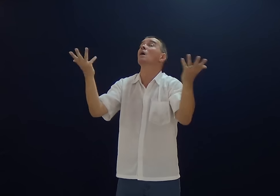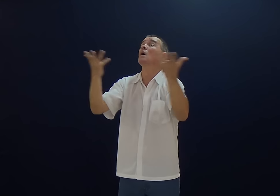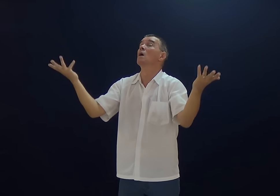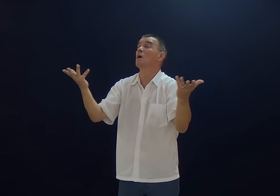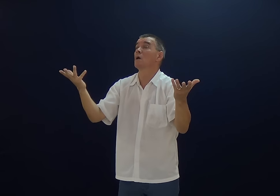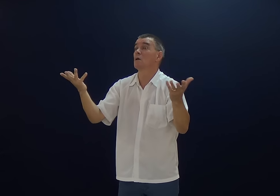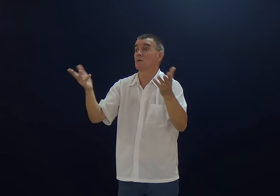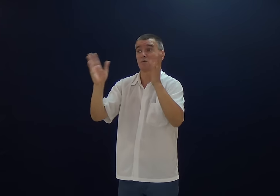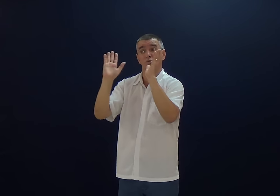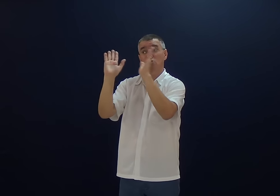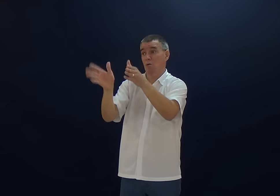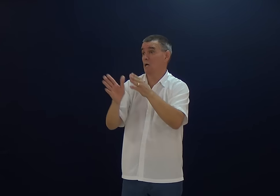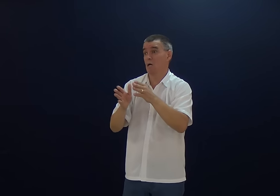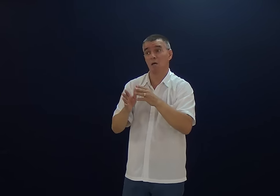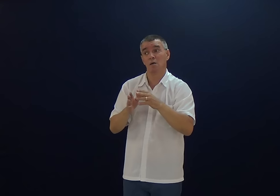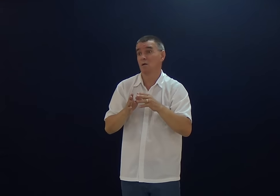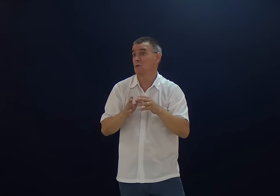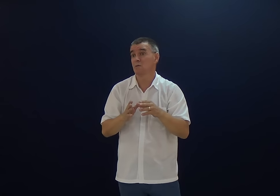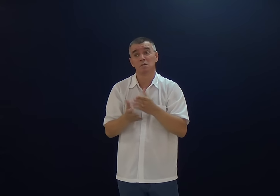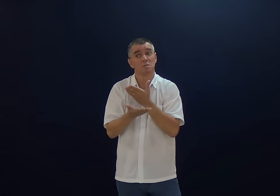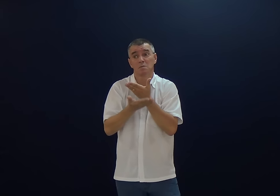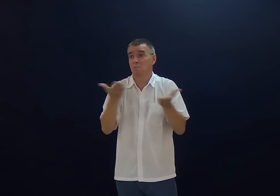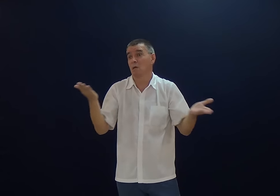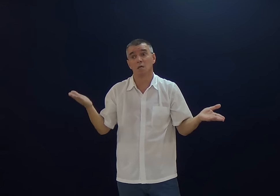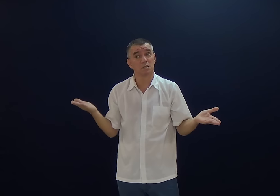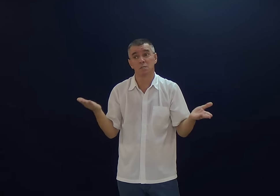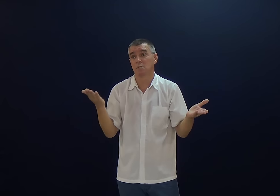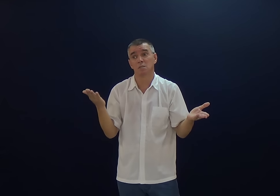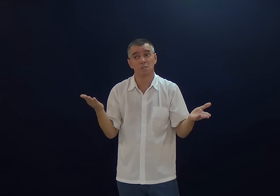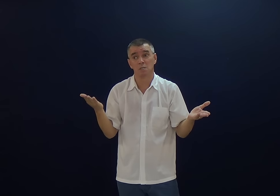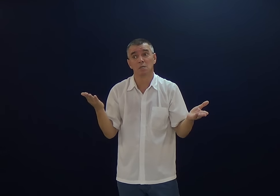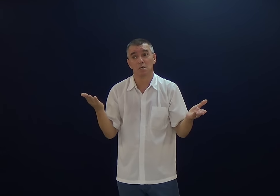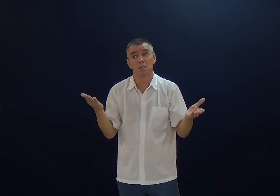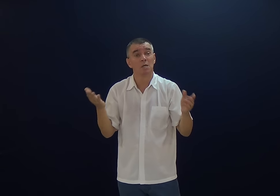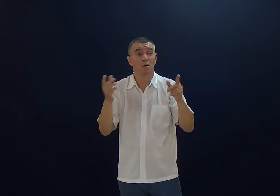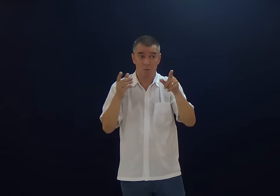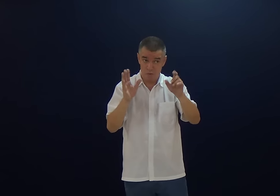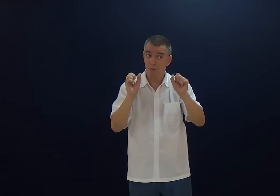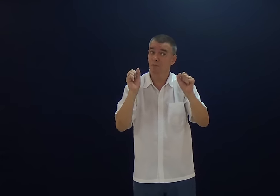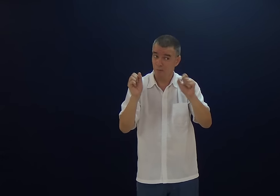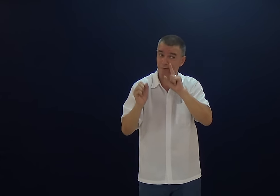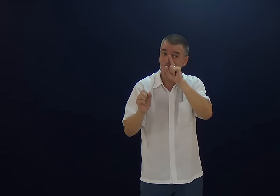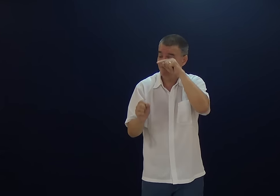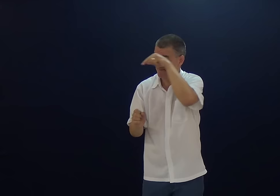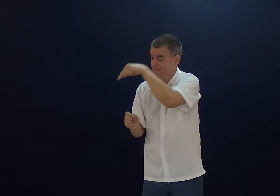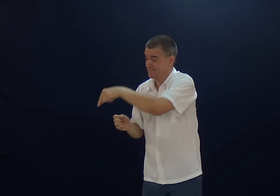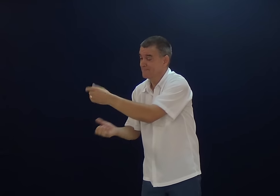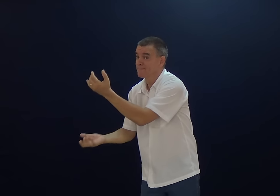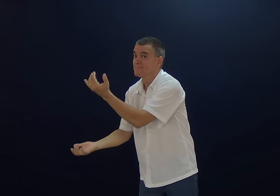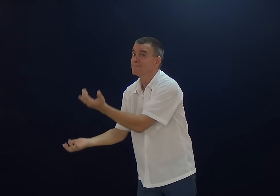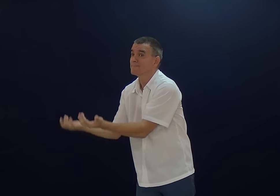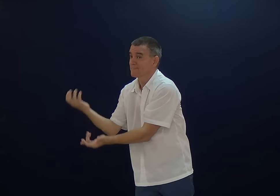mal de todo mundo e aí e agora que que você vai fazer já era perdeu não tem mais o que